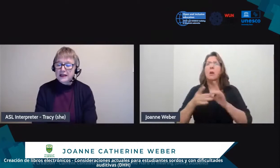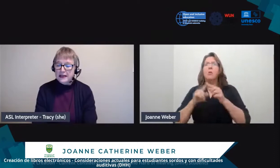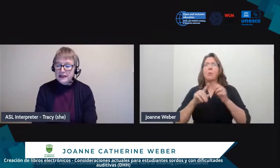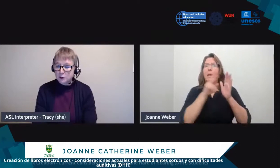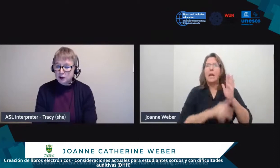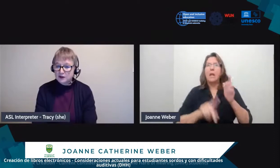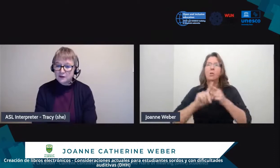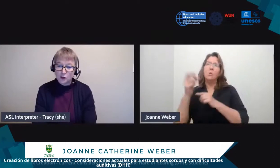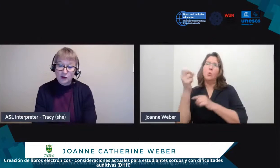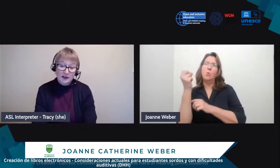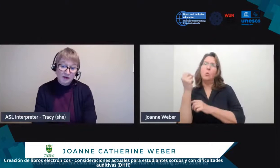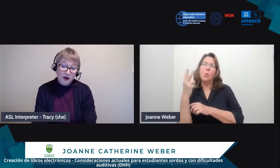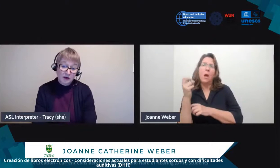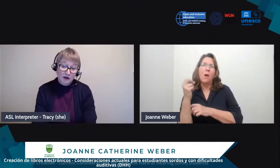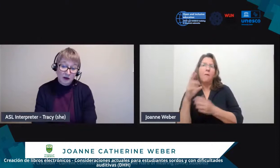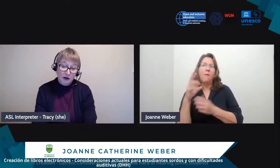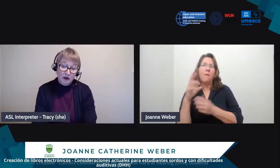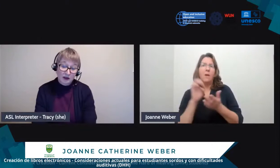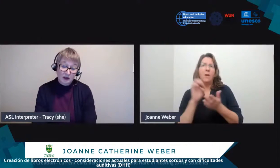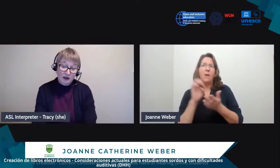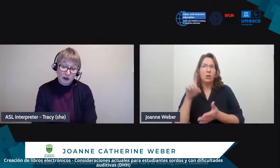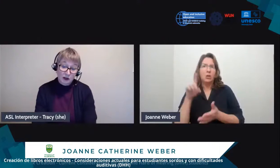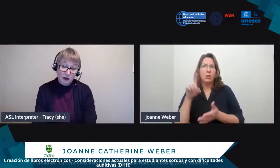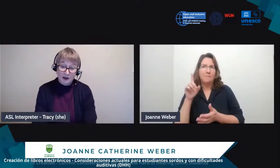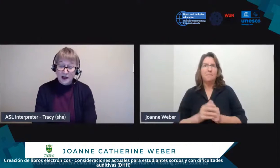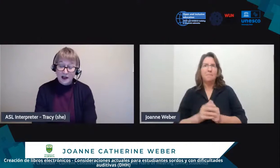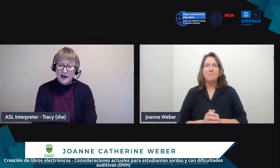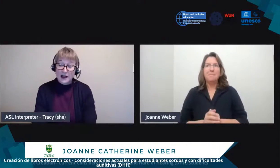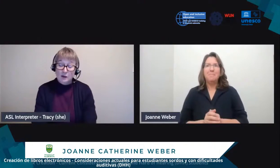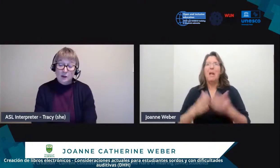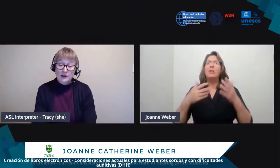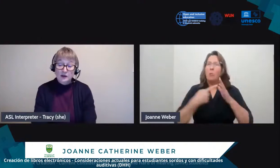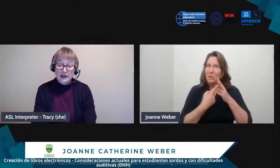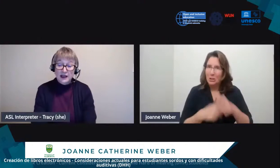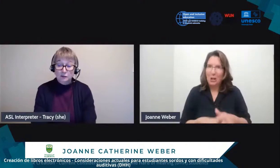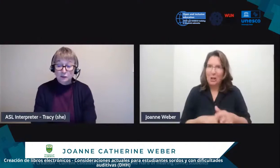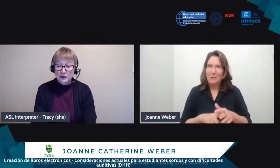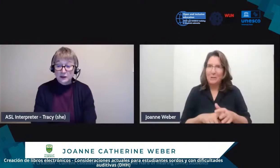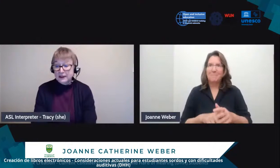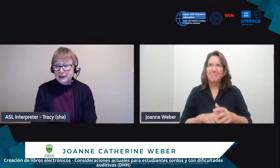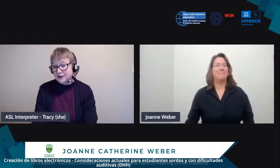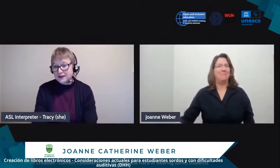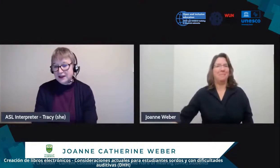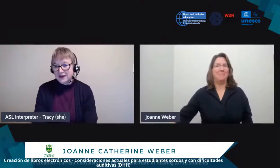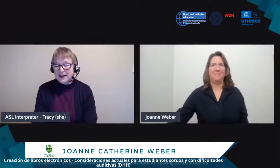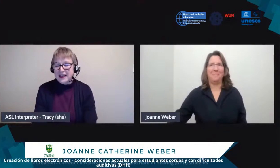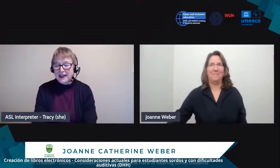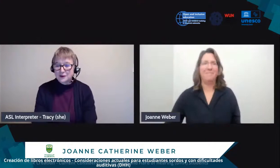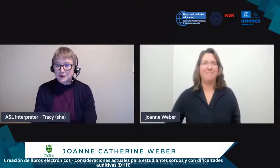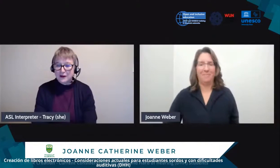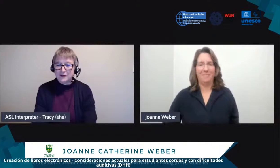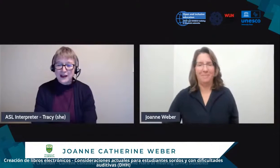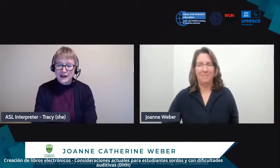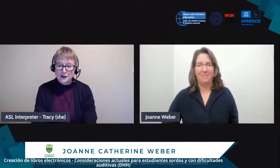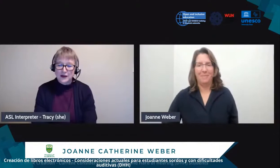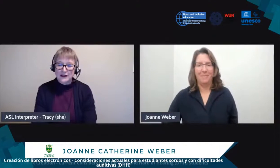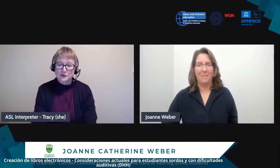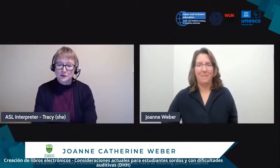para los niños con sordera o dificultad auditiva. Ahora estamos viendo esto. Veremos un